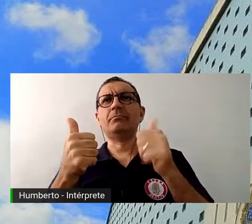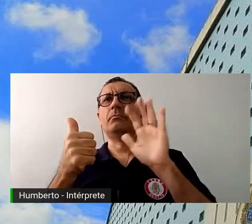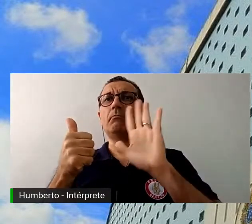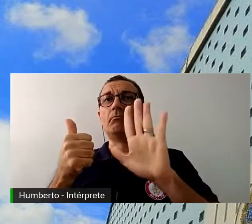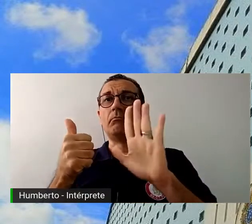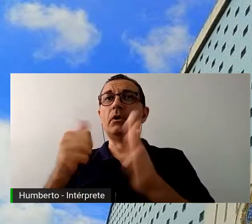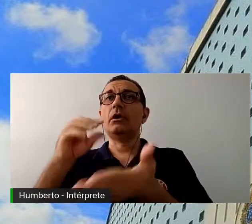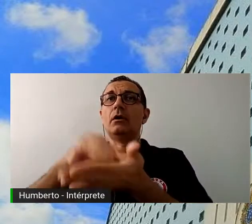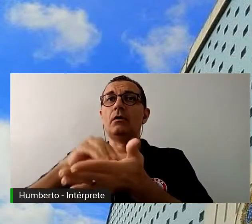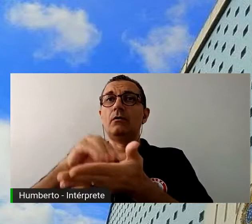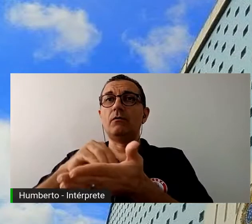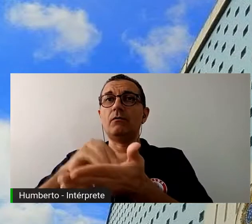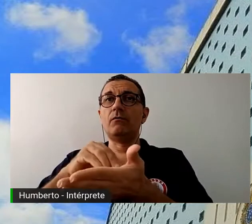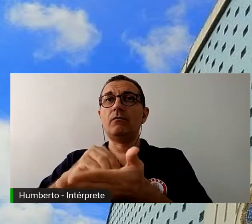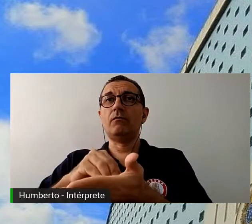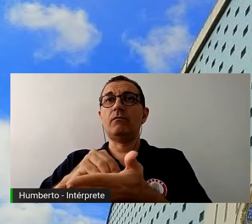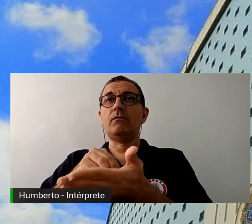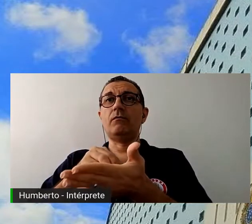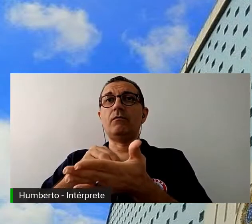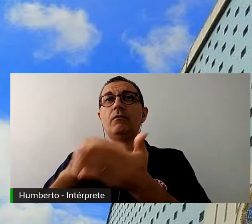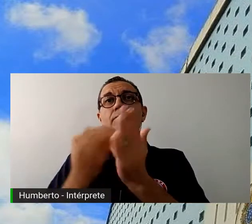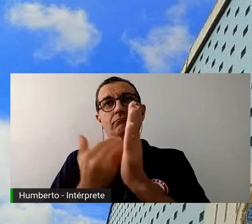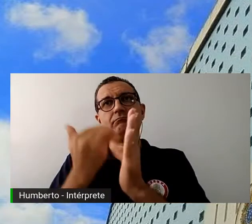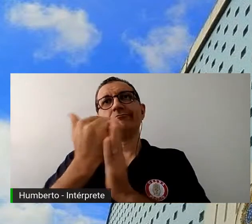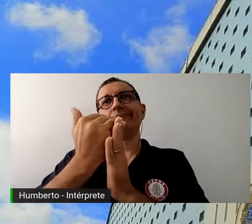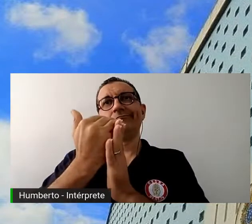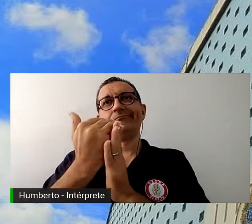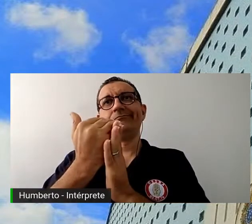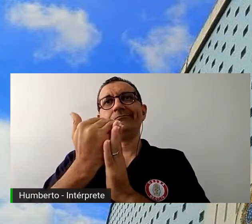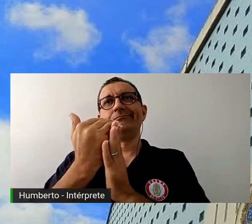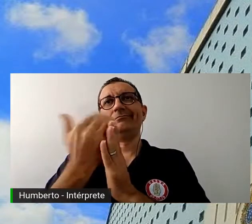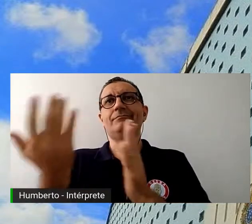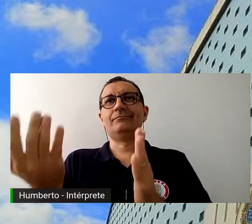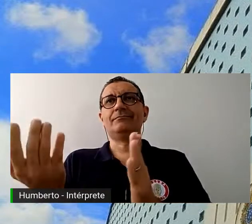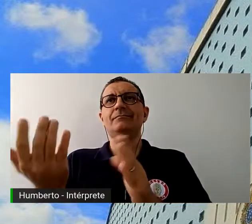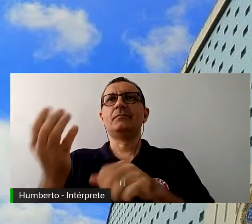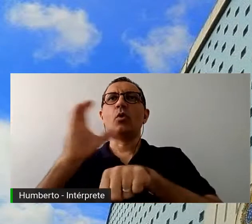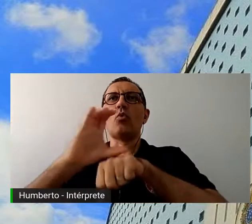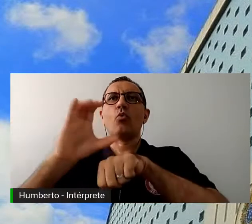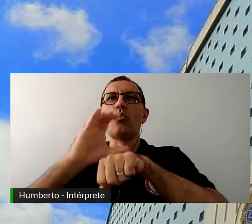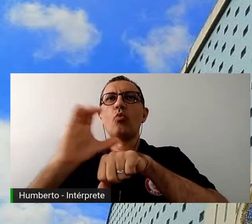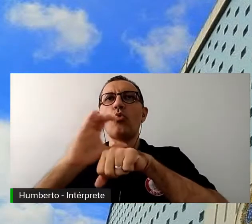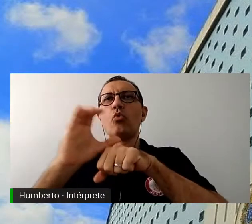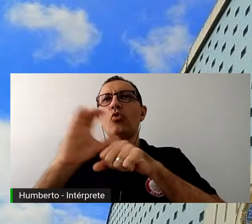curto dos cursos flexíveis? Será que os cursos flexíveis